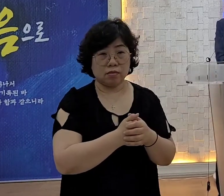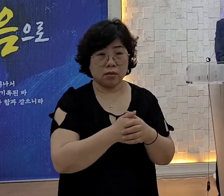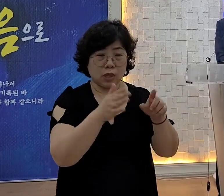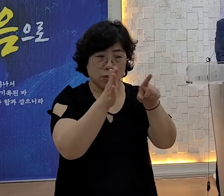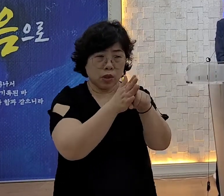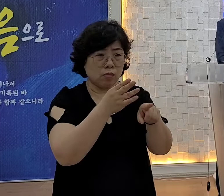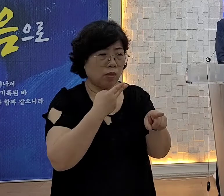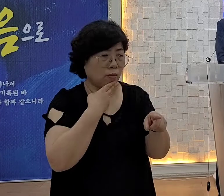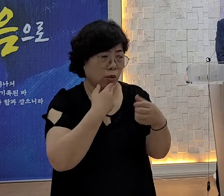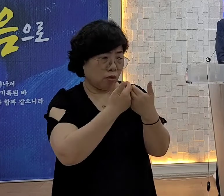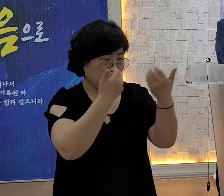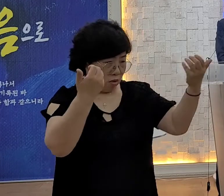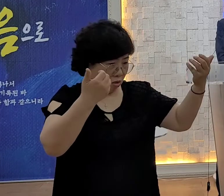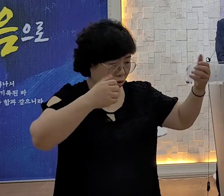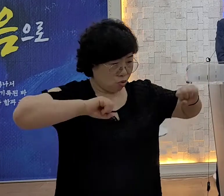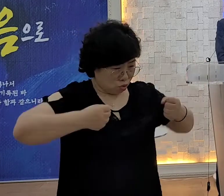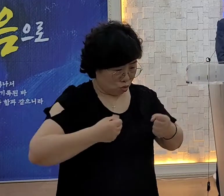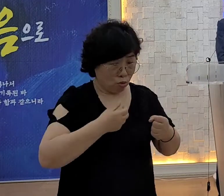출발하게 되었다.